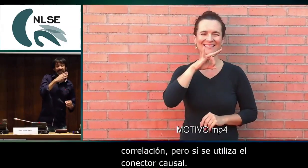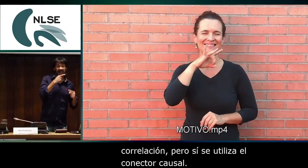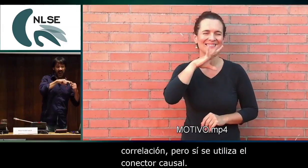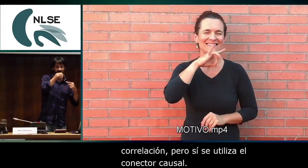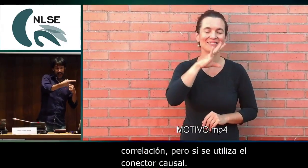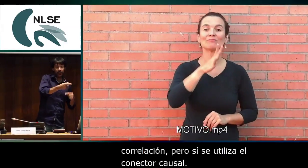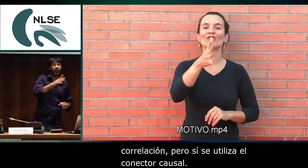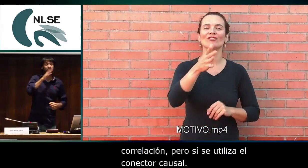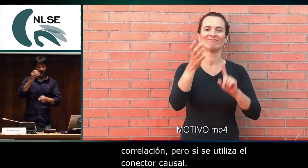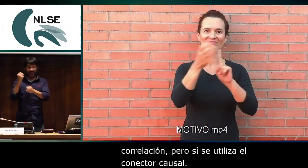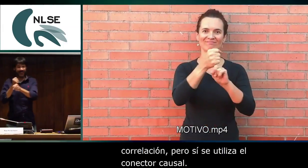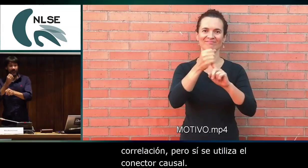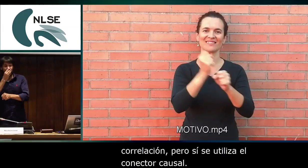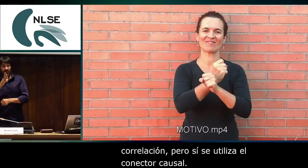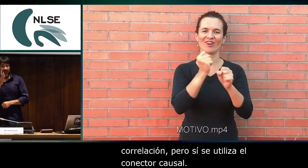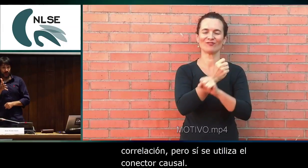¿Vale?